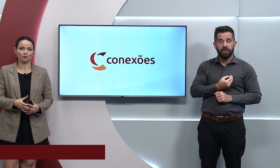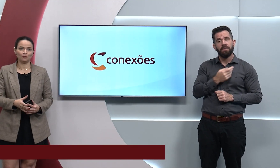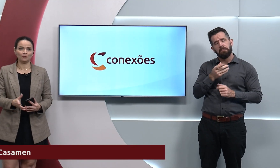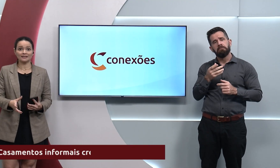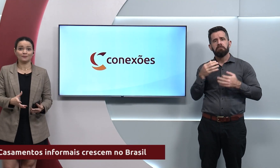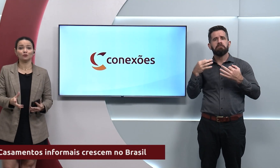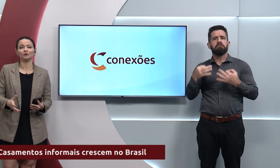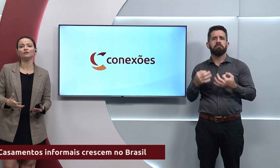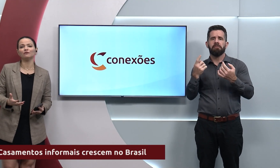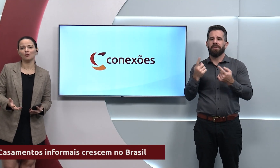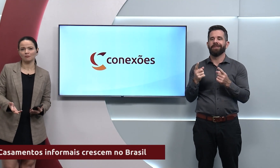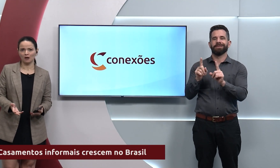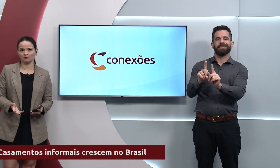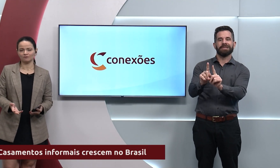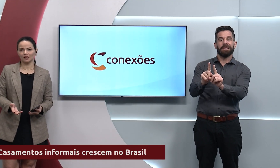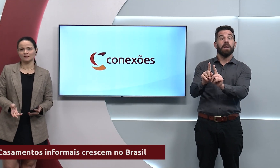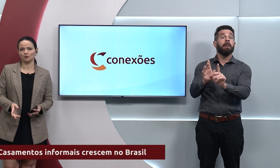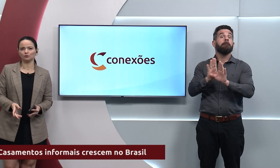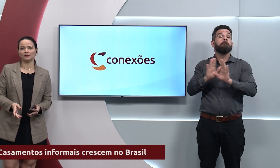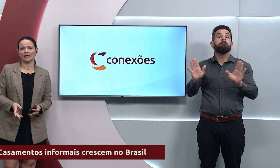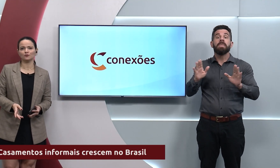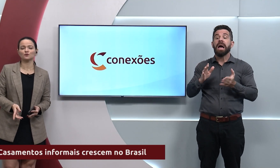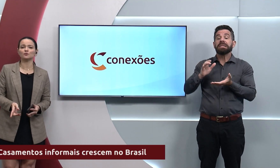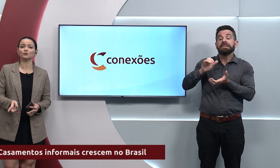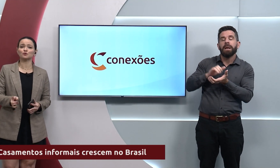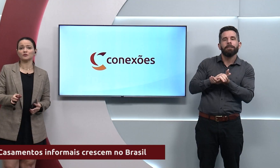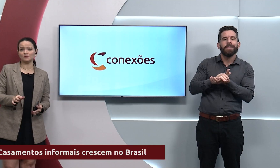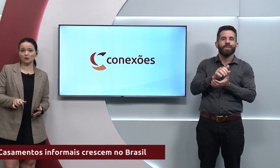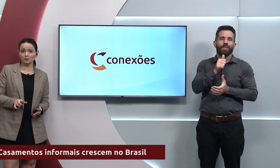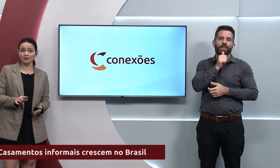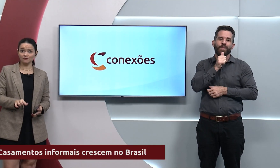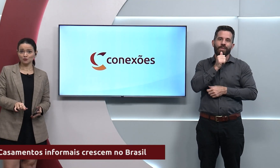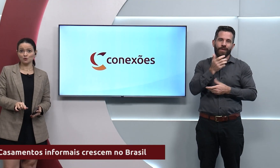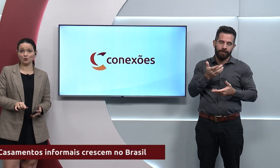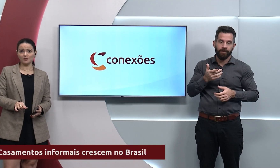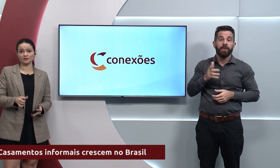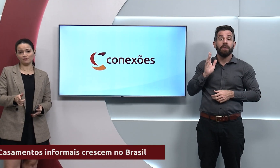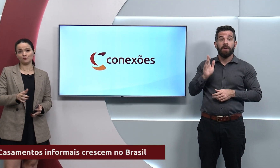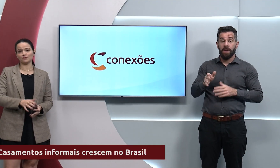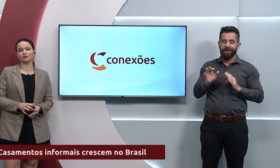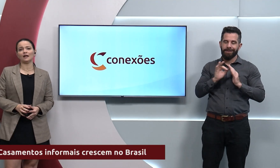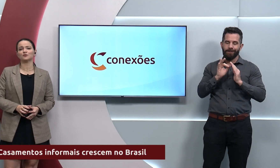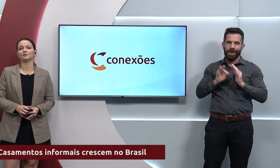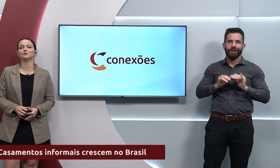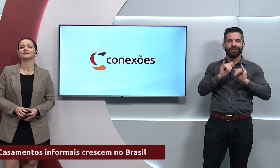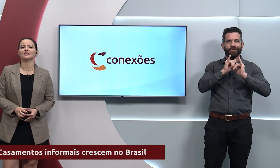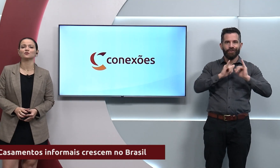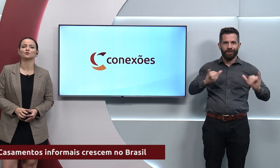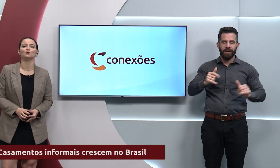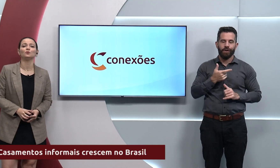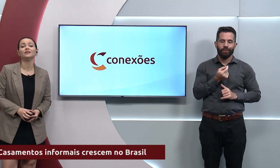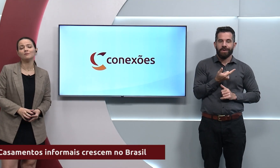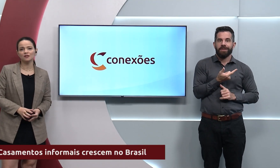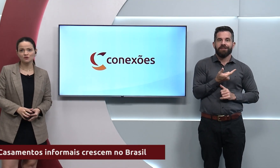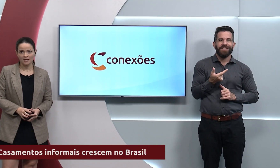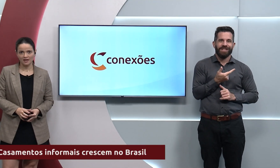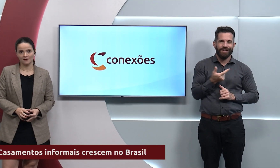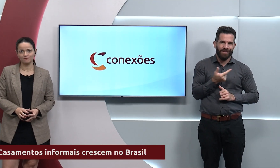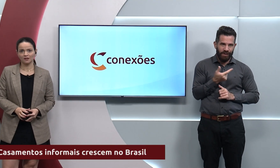Um casamento informal, segundo dados do ano de 2022, que foram divulgados pelo censo do IBGE.